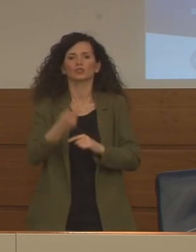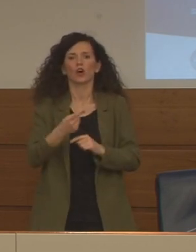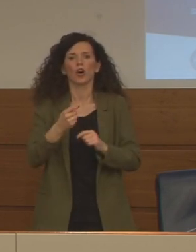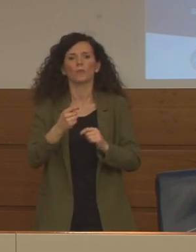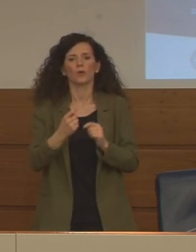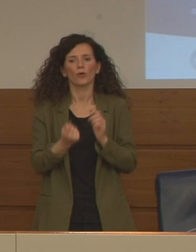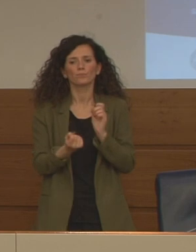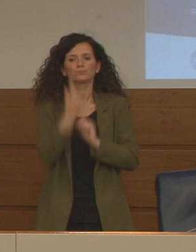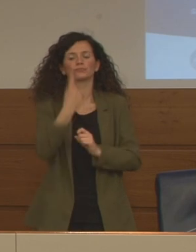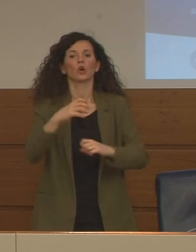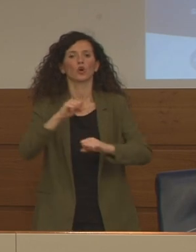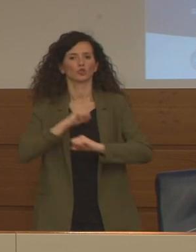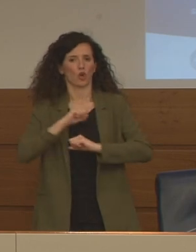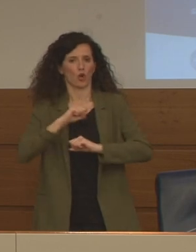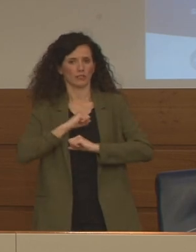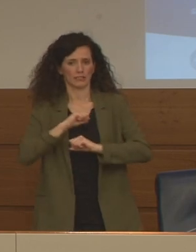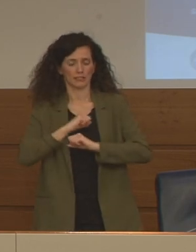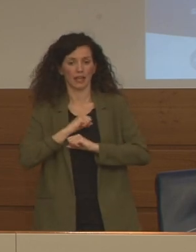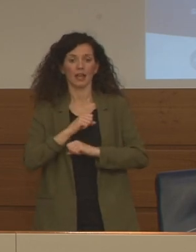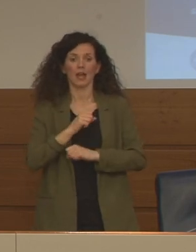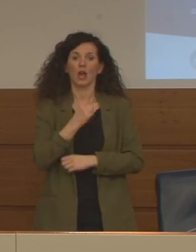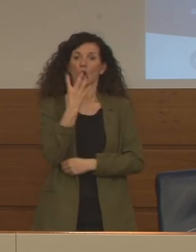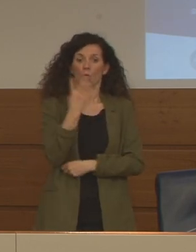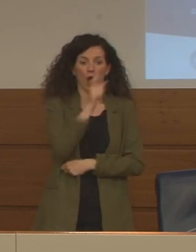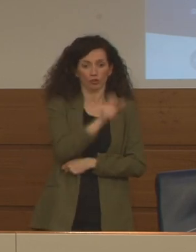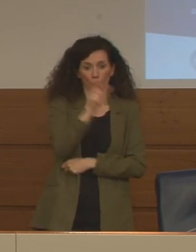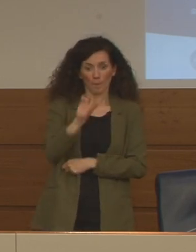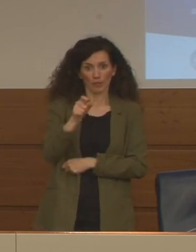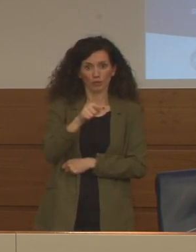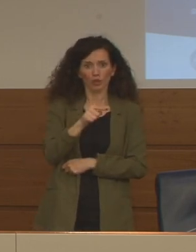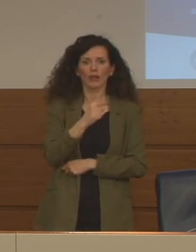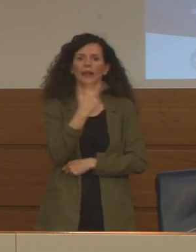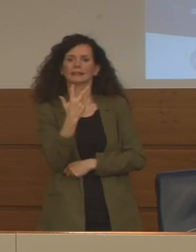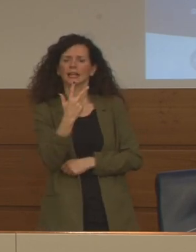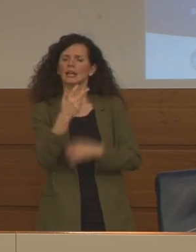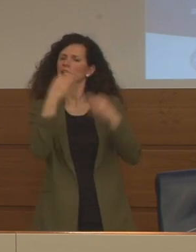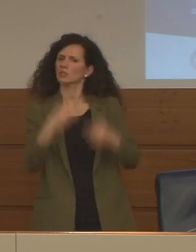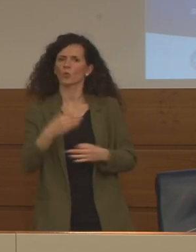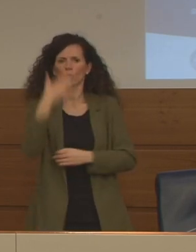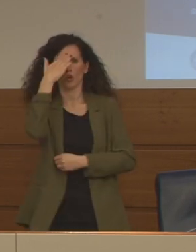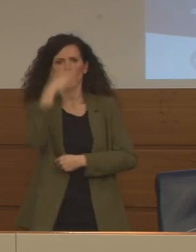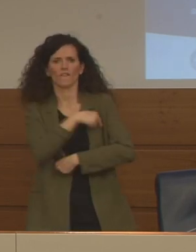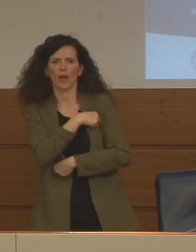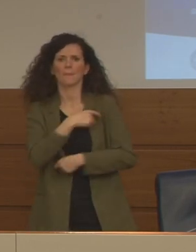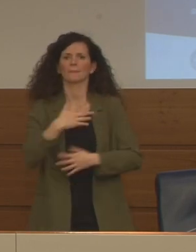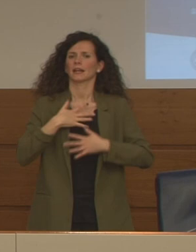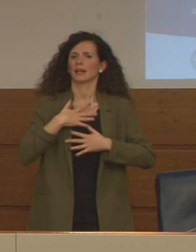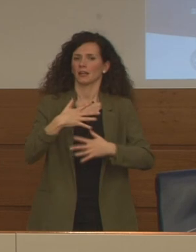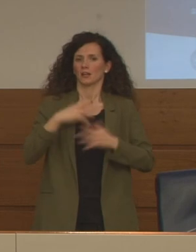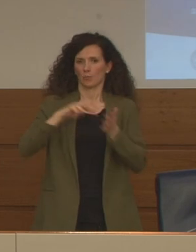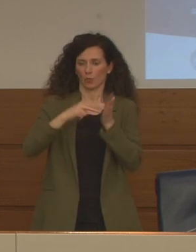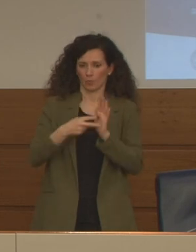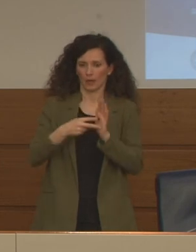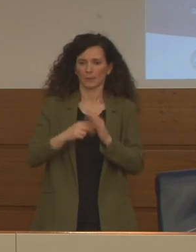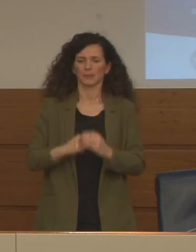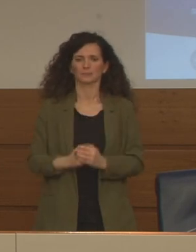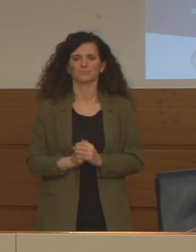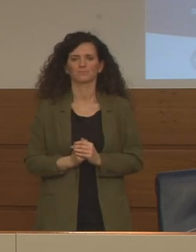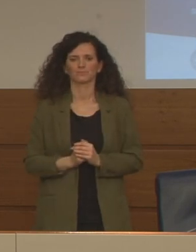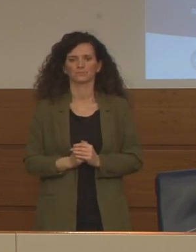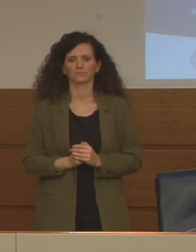diciamo che oltre tre persone su quattro hanno febbre e dispnea questo è l'altro elemento importante abbiamo